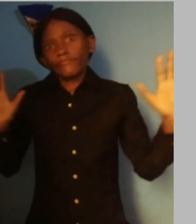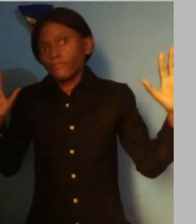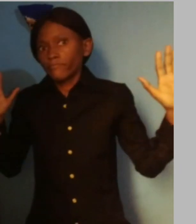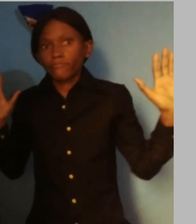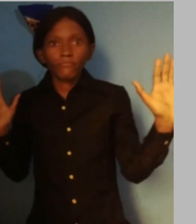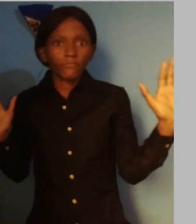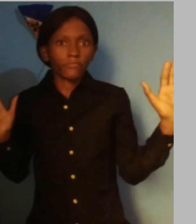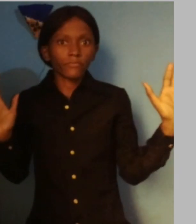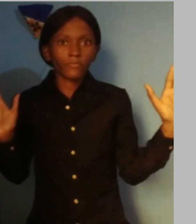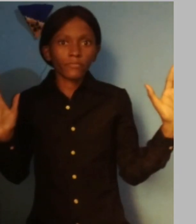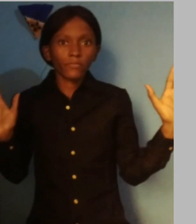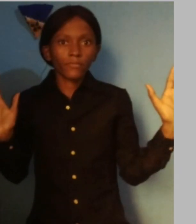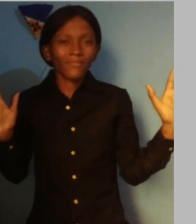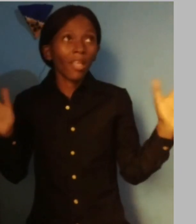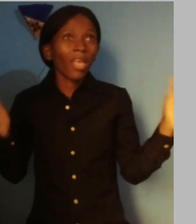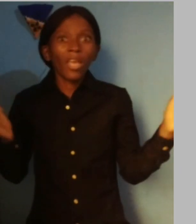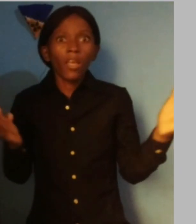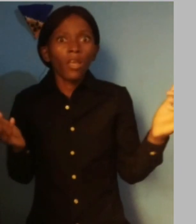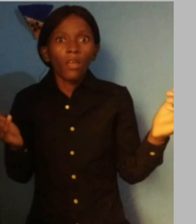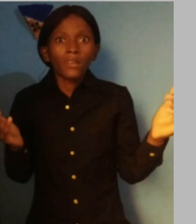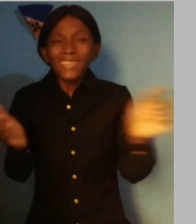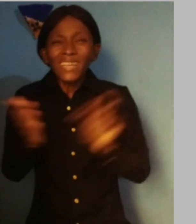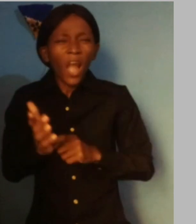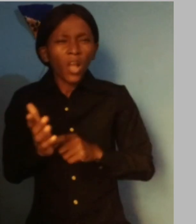c'est tout.